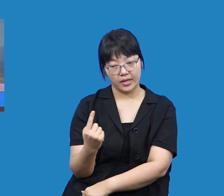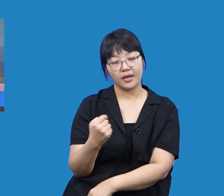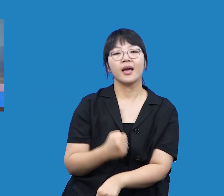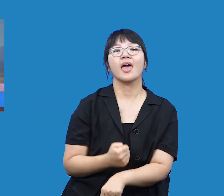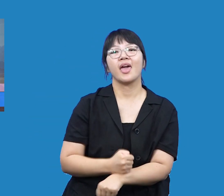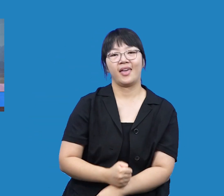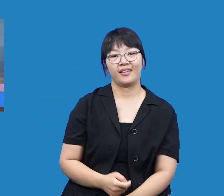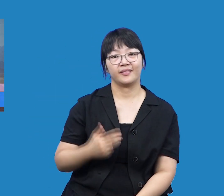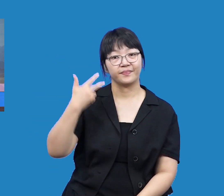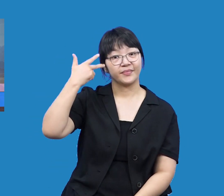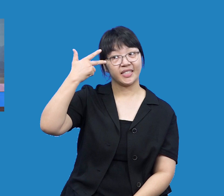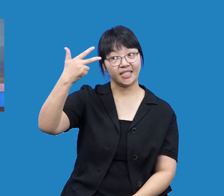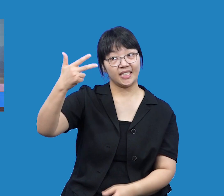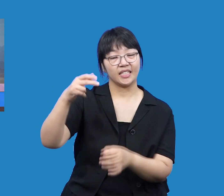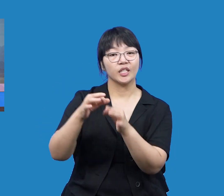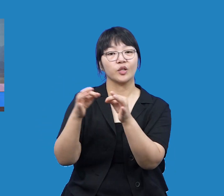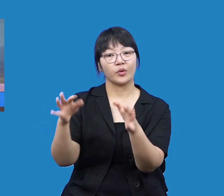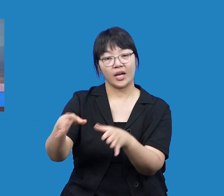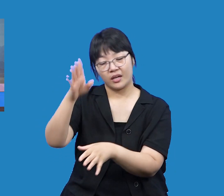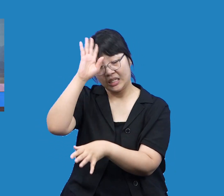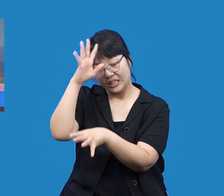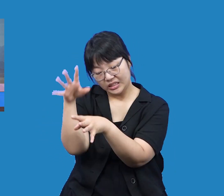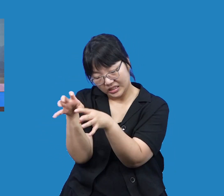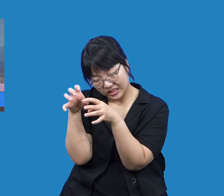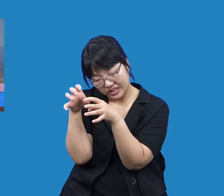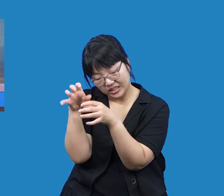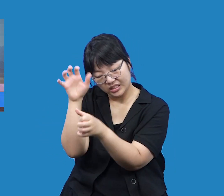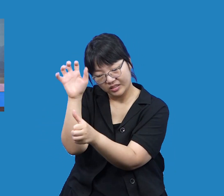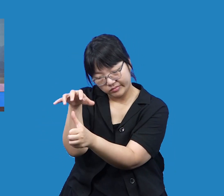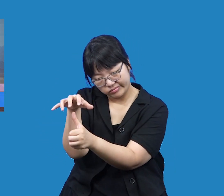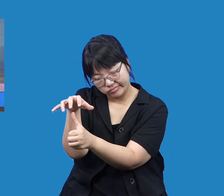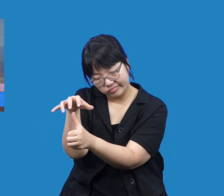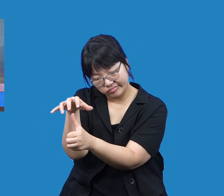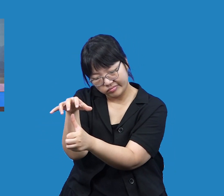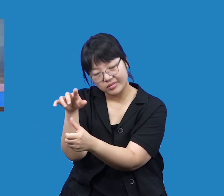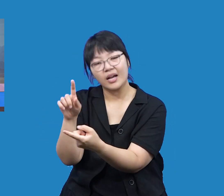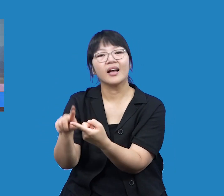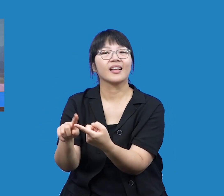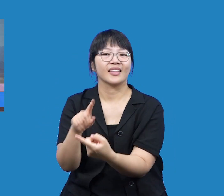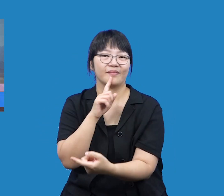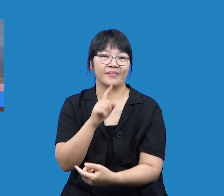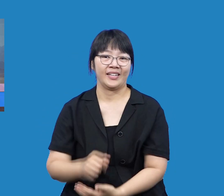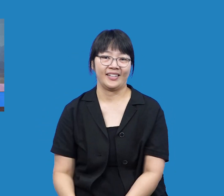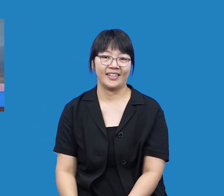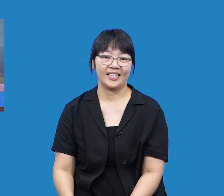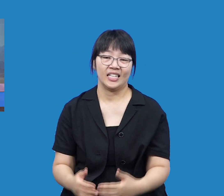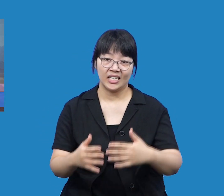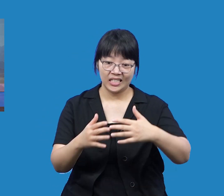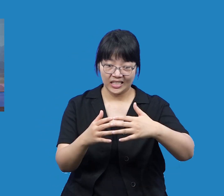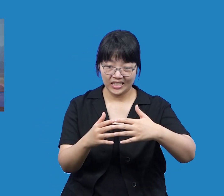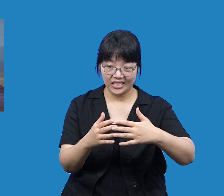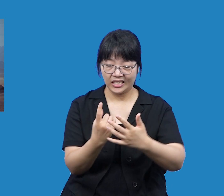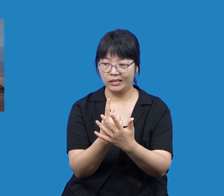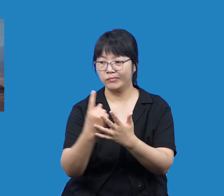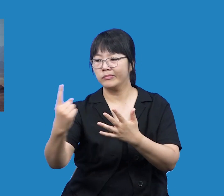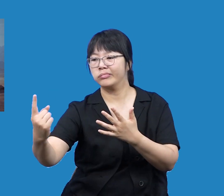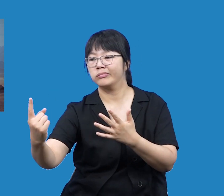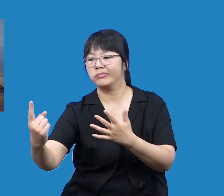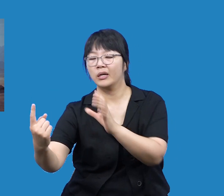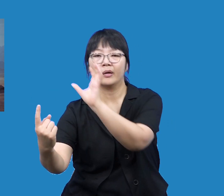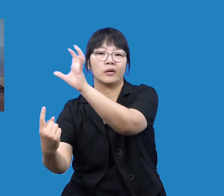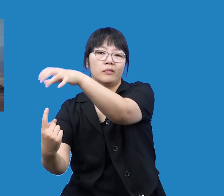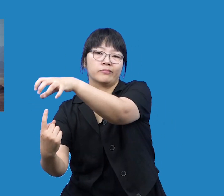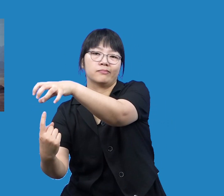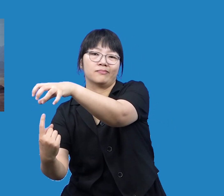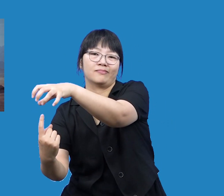그러니까 일주일간은 그 나병의 고통 가운데 머물게 하는 것이에요. 진영 바깥에 나가서 격리시키고, 요즘